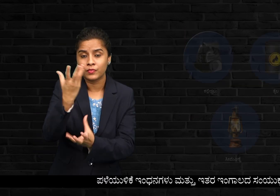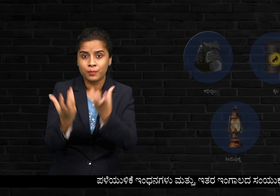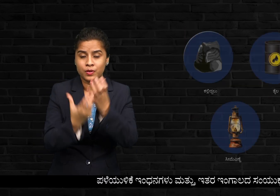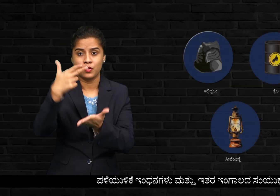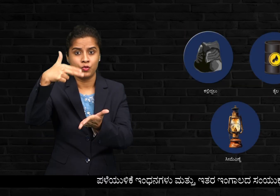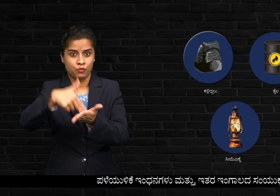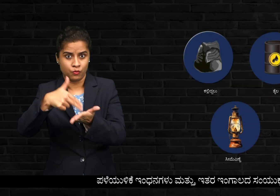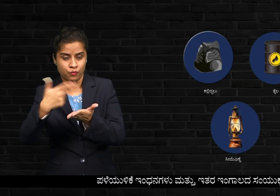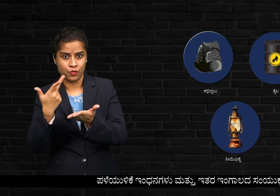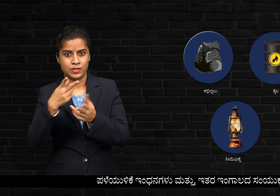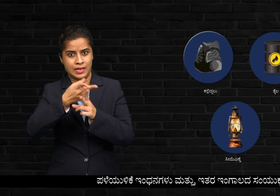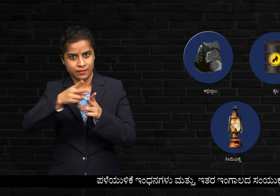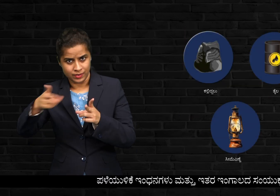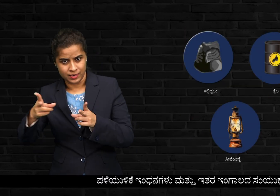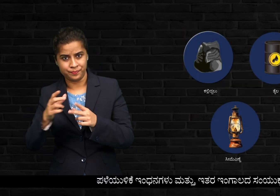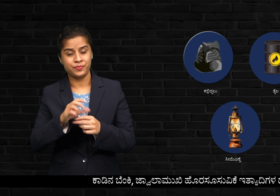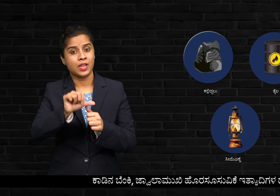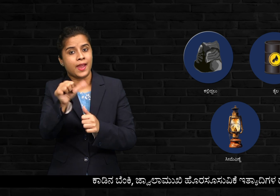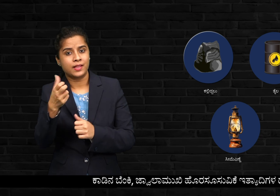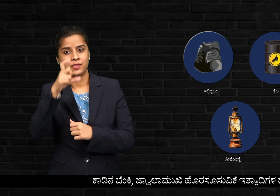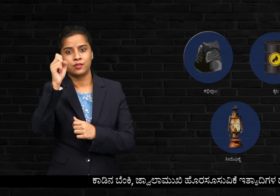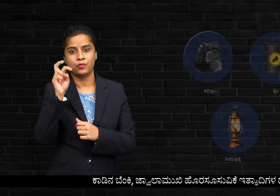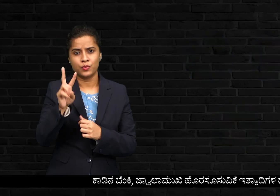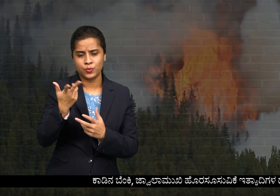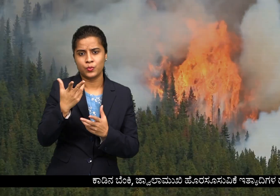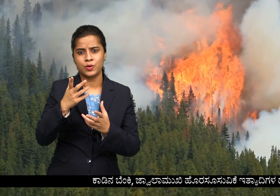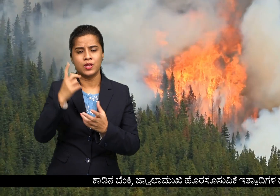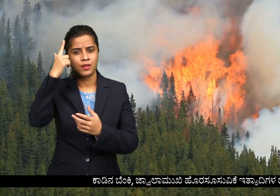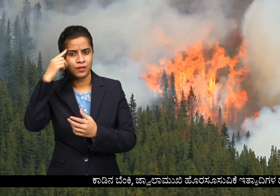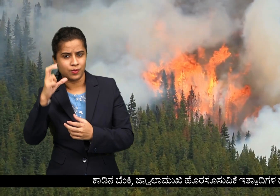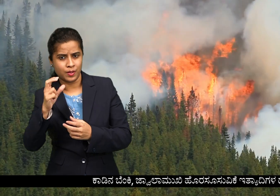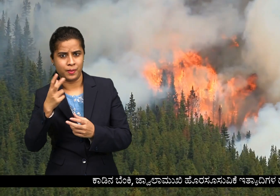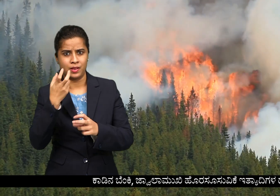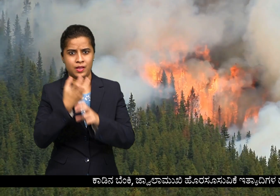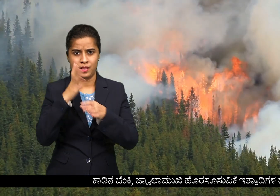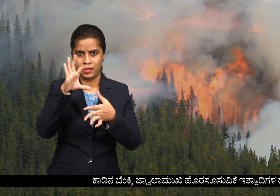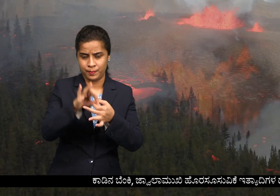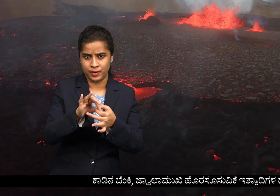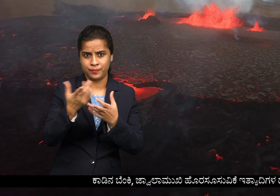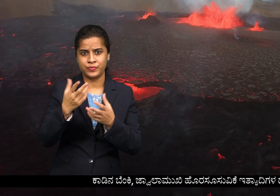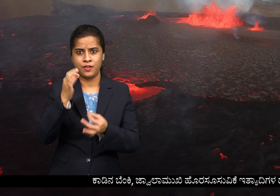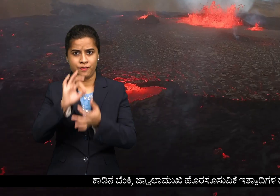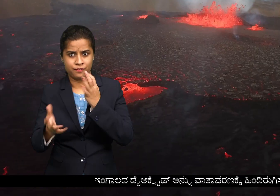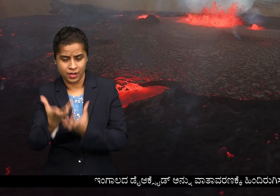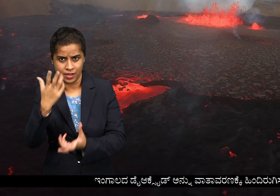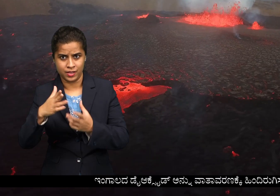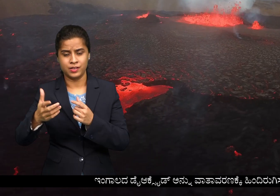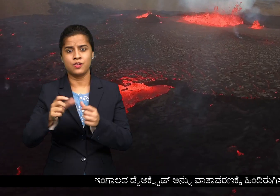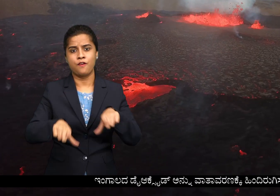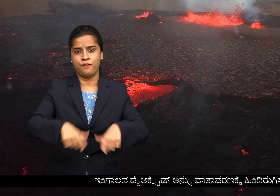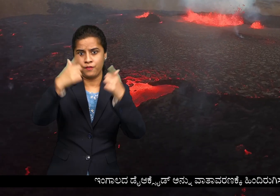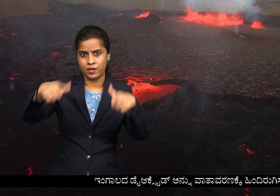ಪಳೆಯುಳಿಕೆ ಇಂಧನಗಳು ಮತ್ತು ಇತರ ಇಂಗಾಲದ ಸಂಯುಕ್ತಗಳು, ಕಾಡಿನ ಬೆಂಕಿ, ಜ್ವಾಲಾಮುಖಿ ಹೊರಸೂಸುವಿಕೆ ಇತ್ಯಾದಿಗಳ ದಹನವು